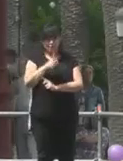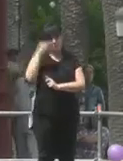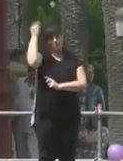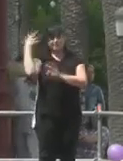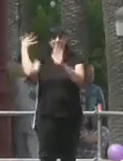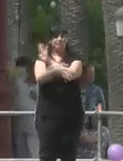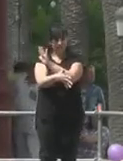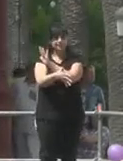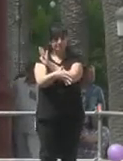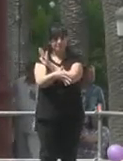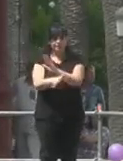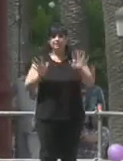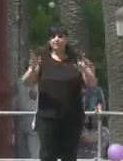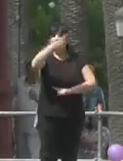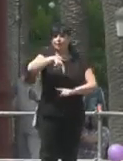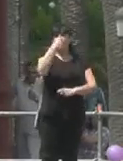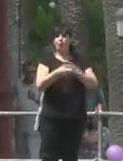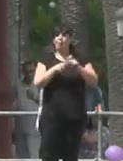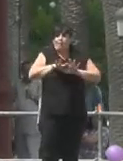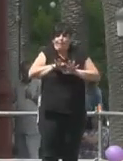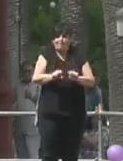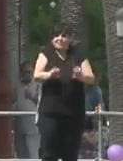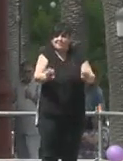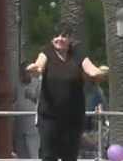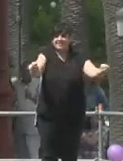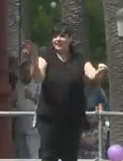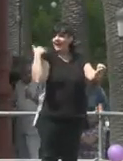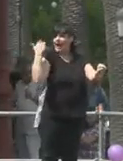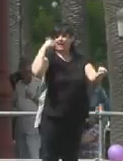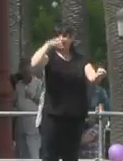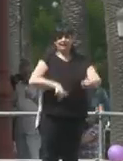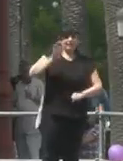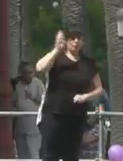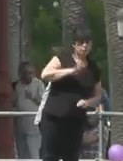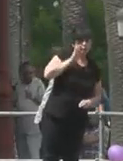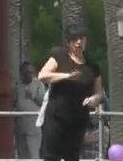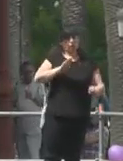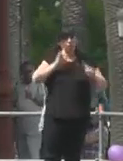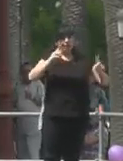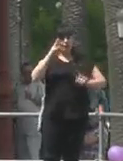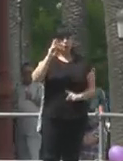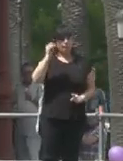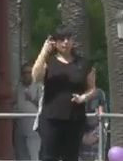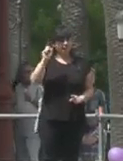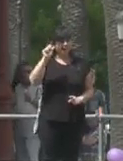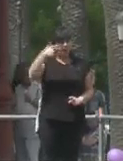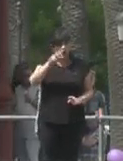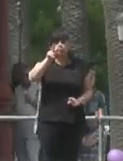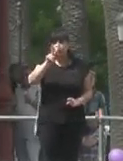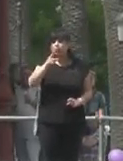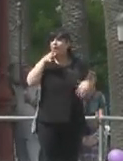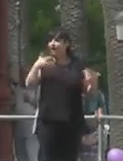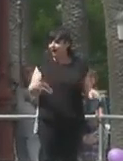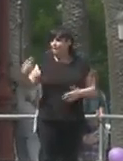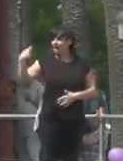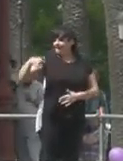sempre, pero ides gañando. Antes tiñamos imputacións, tiñamos a Pikachu e hoxe xa temos unha renda social